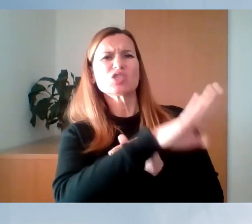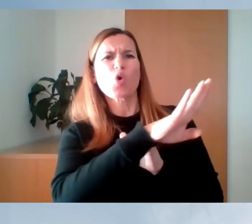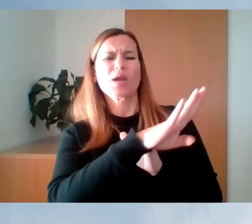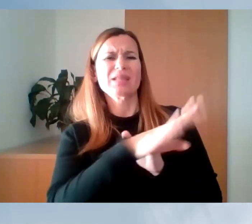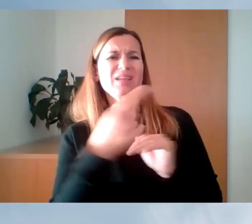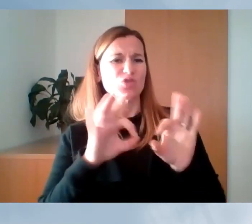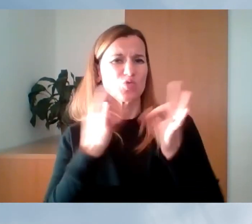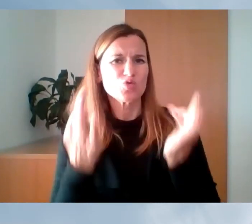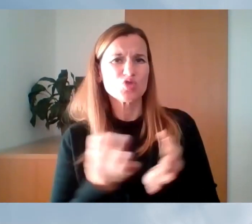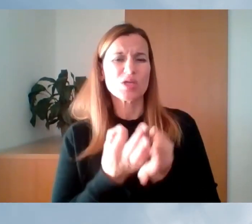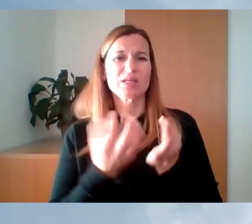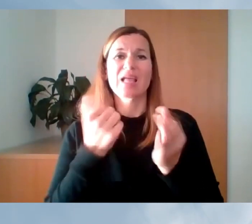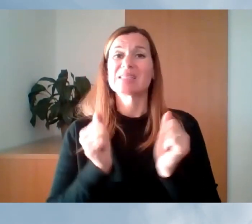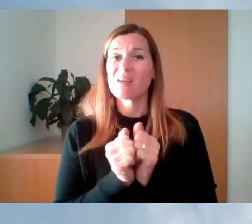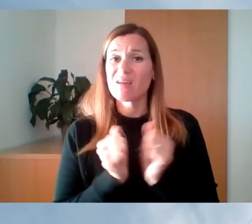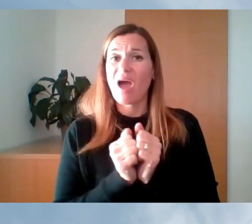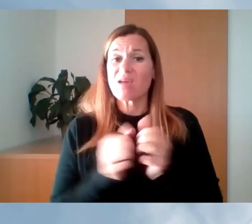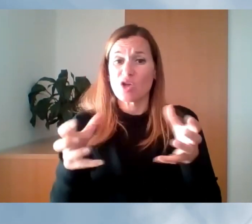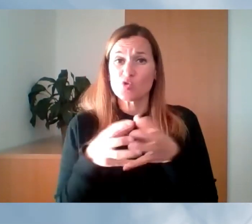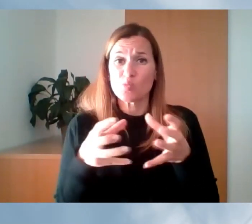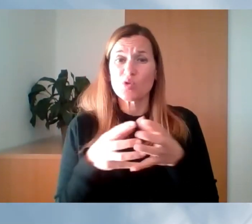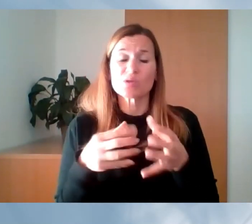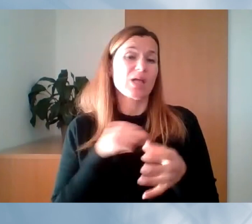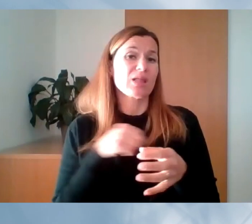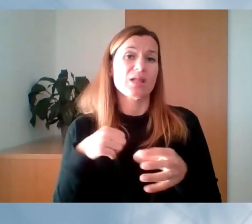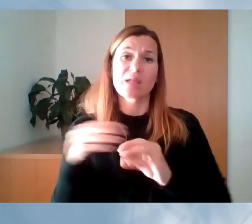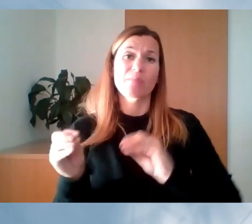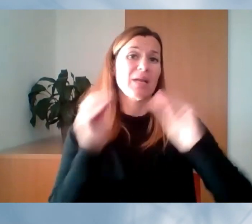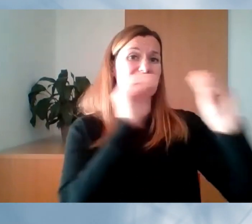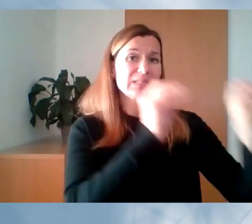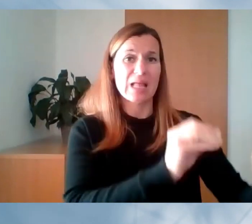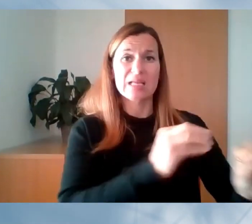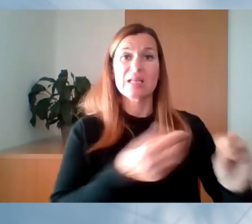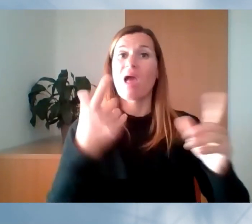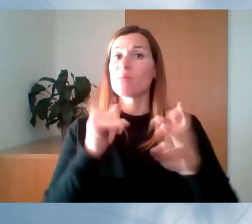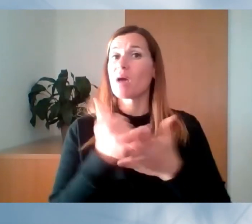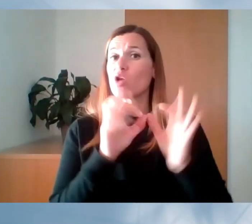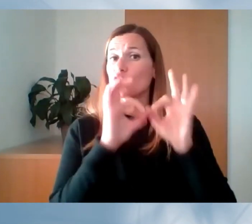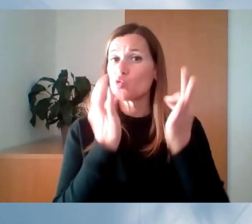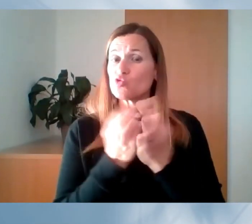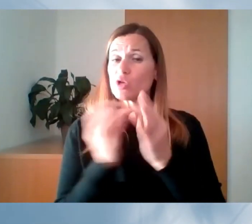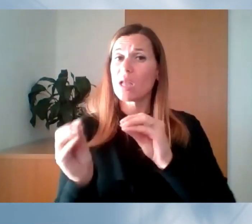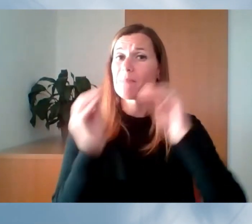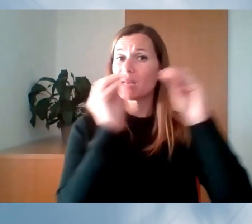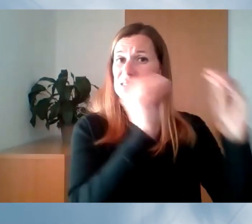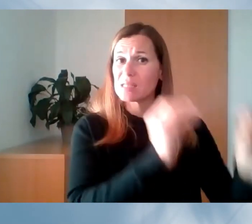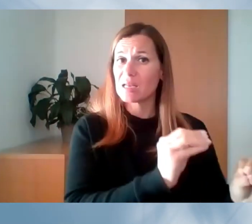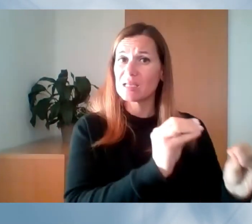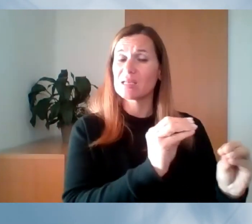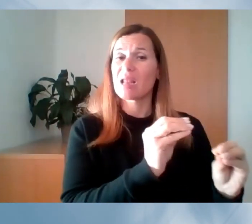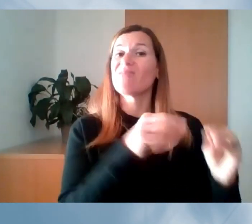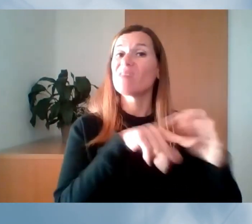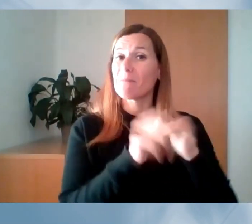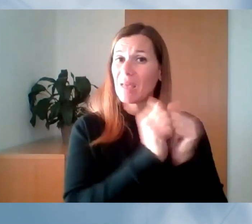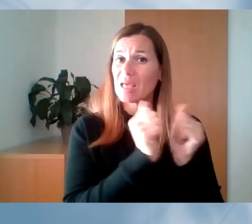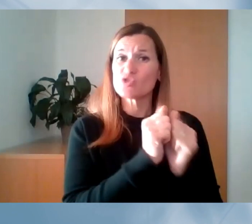družine, iz svojega kraja, iz skupnosti, selitev sami ali kakorkoli, ali pa družina v